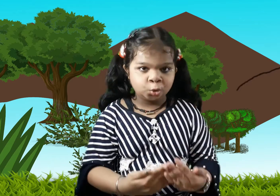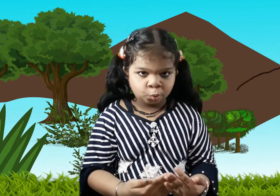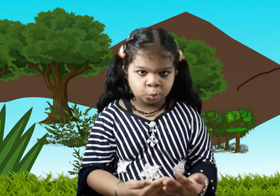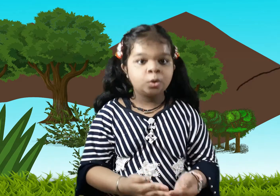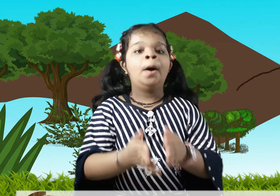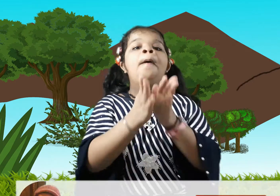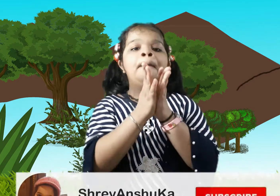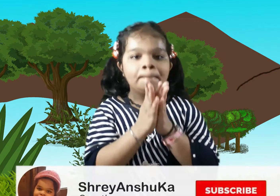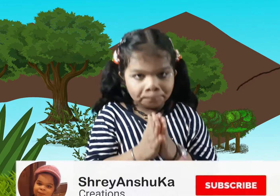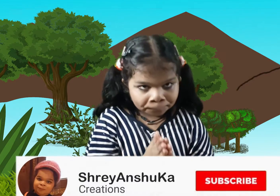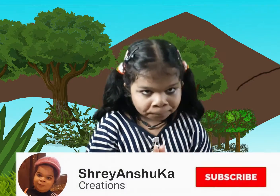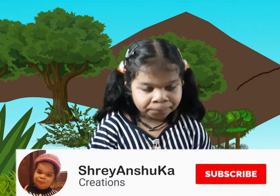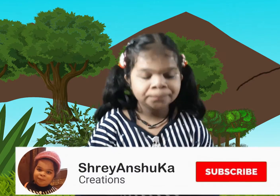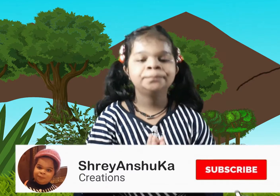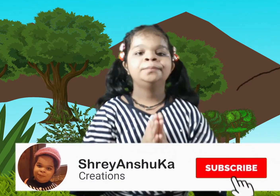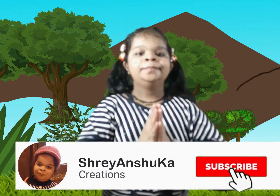धन्यवाद। अगर आपको मेरी यह